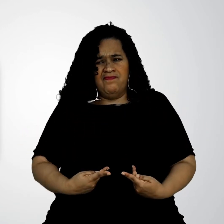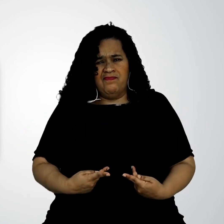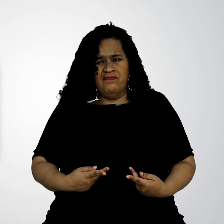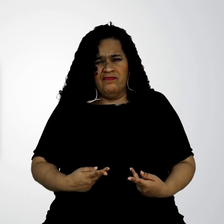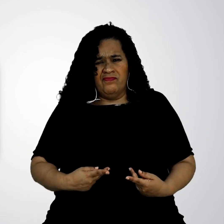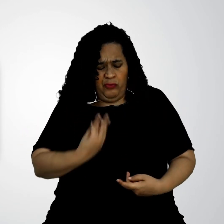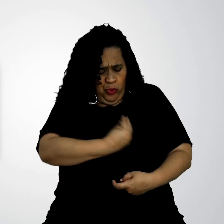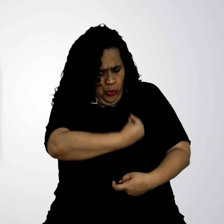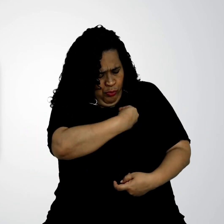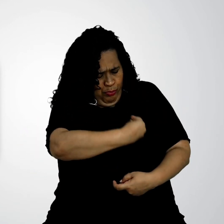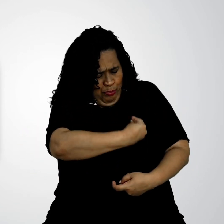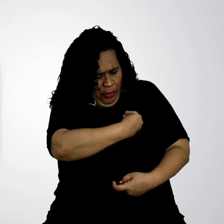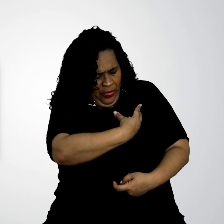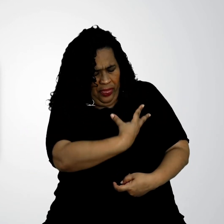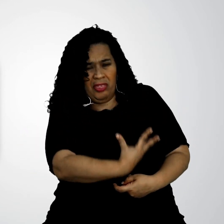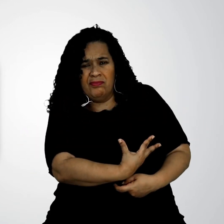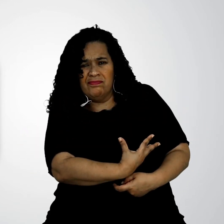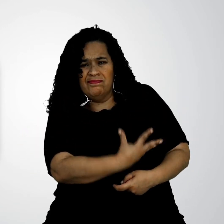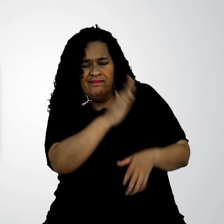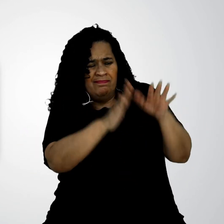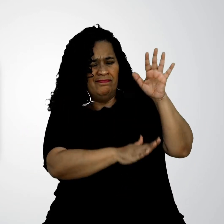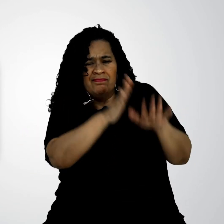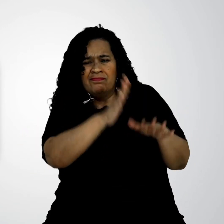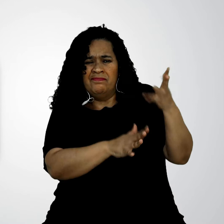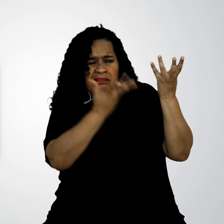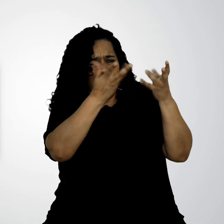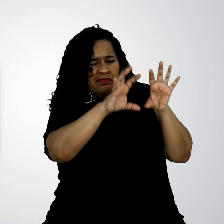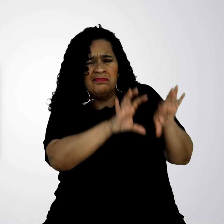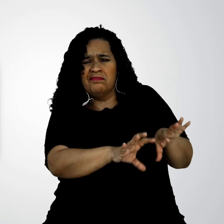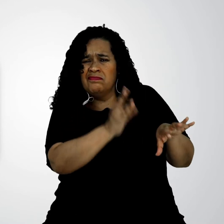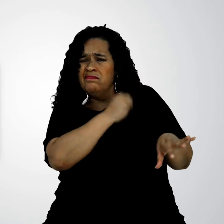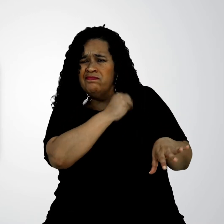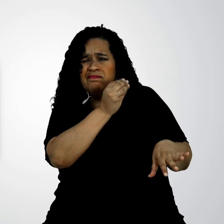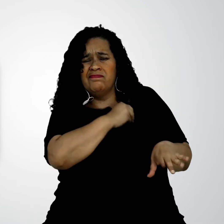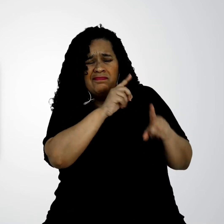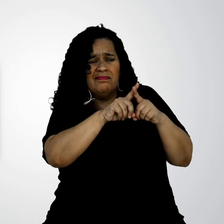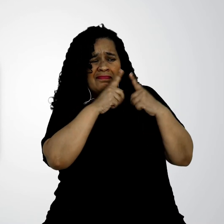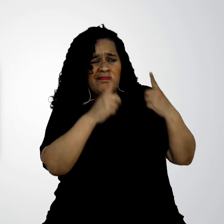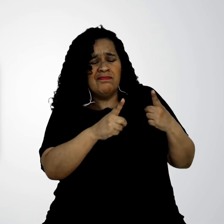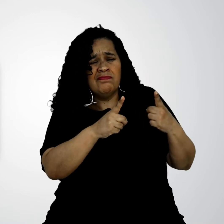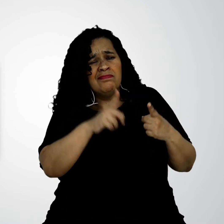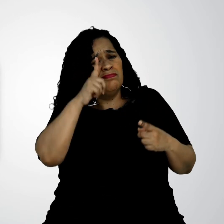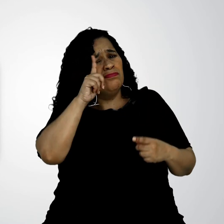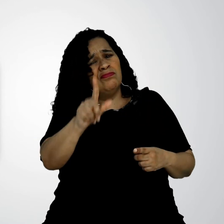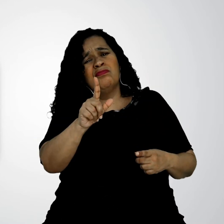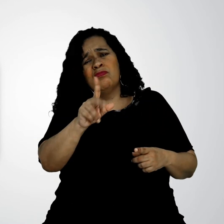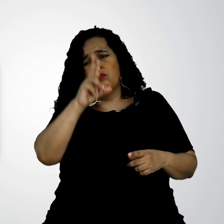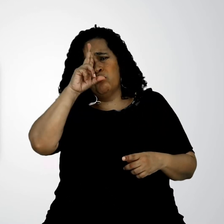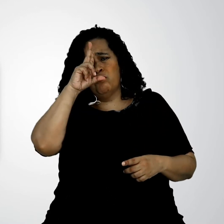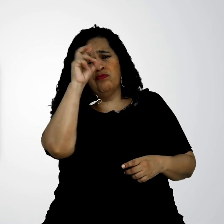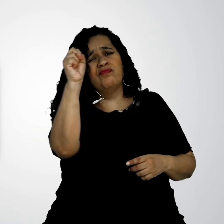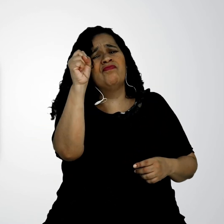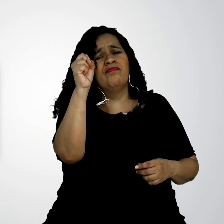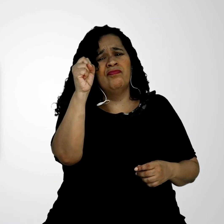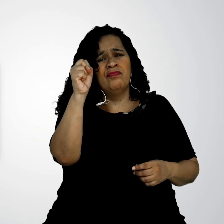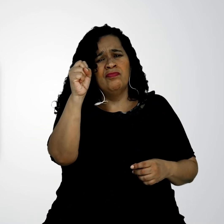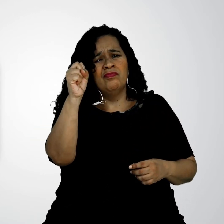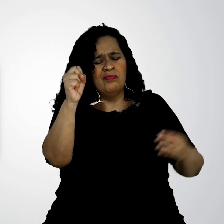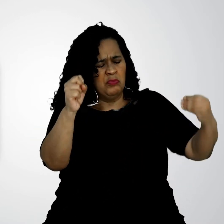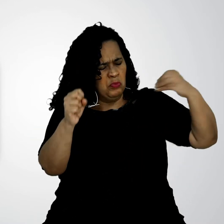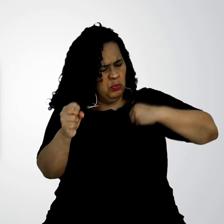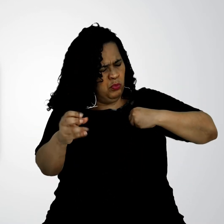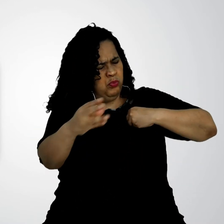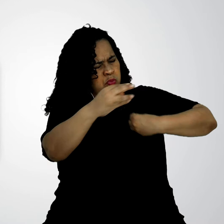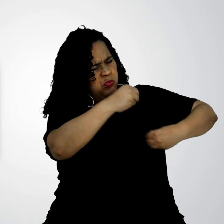que eu não quero e que eu continuo fazendo. Sim. Então há uma luta tensa e intensa a ser enfrentada em relação a